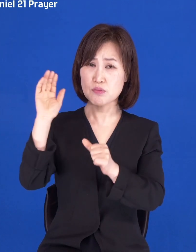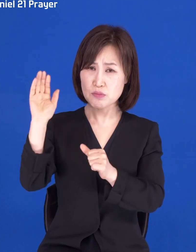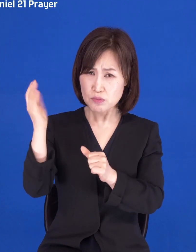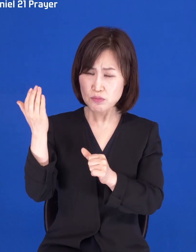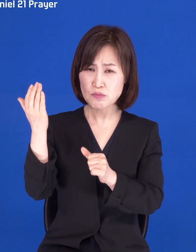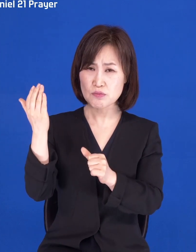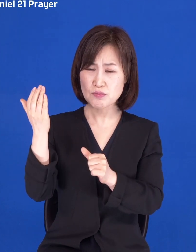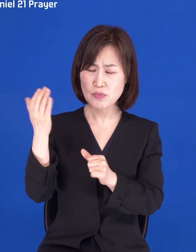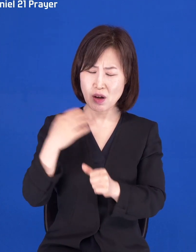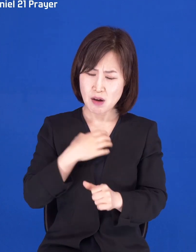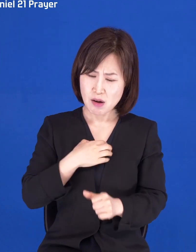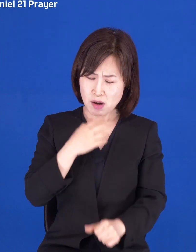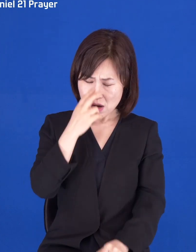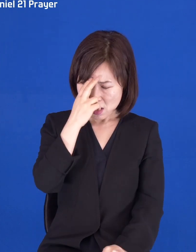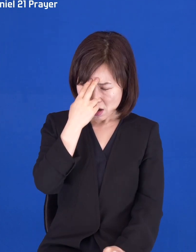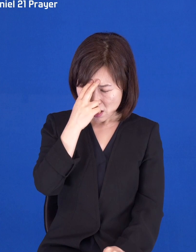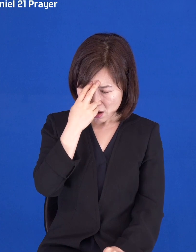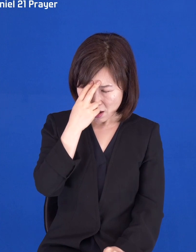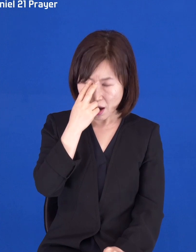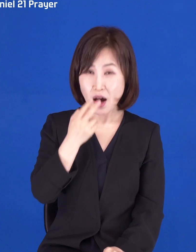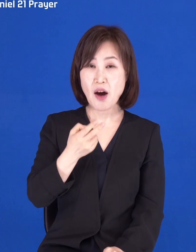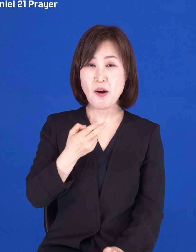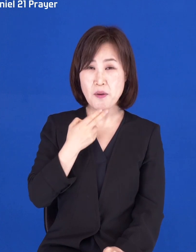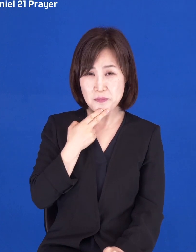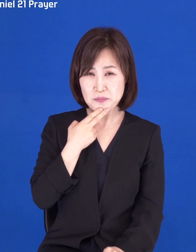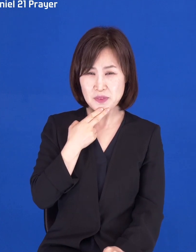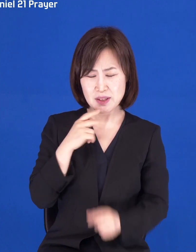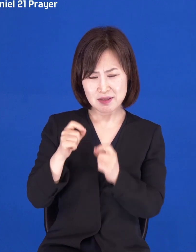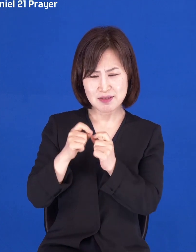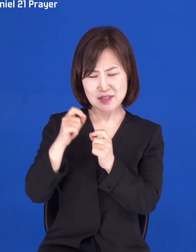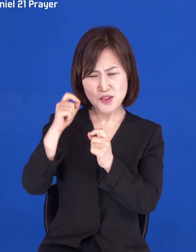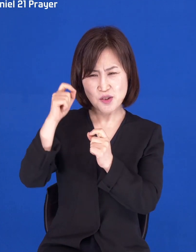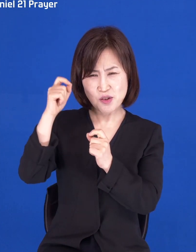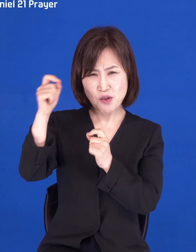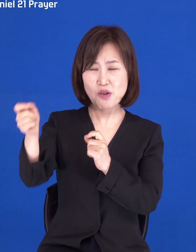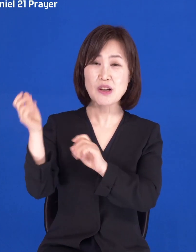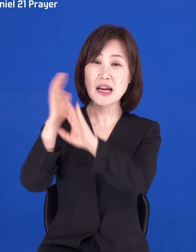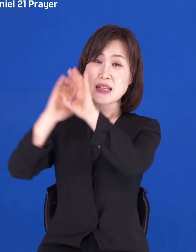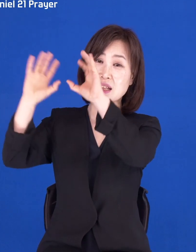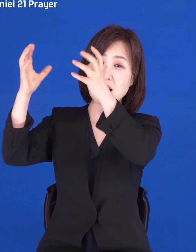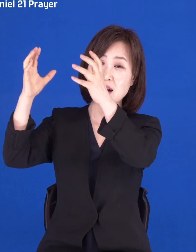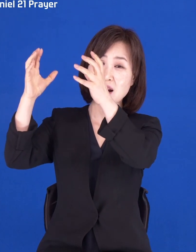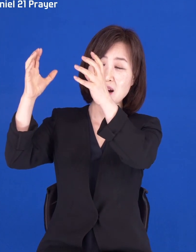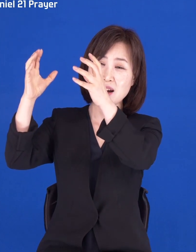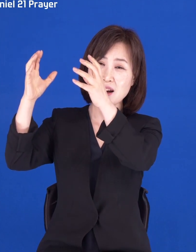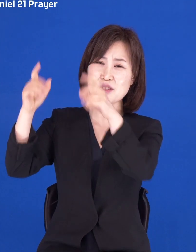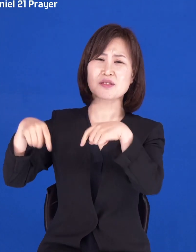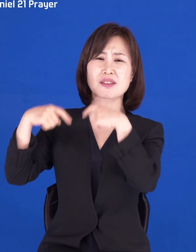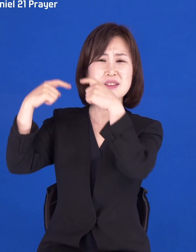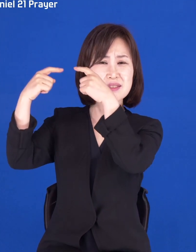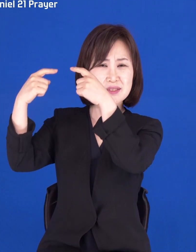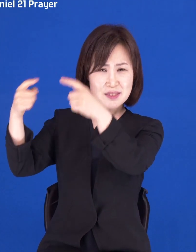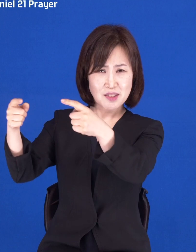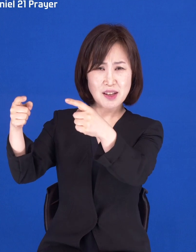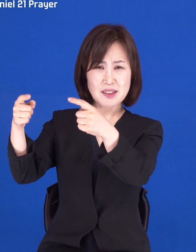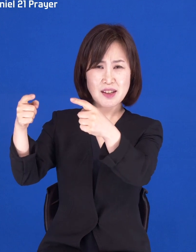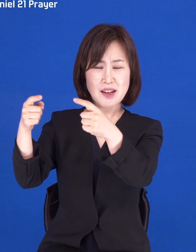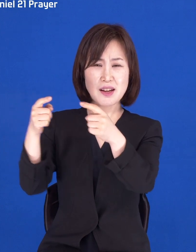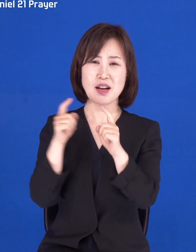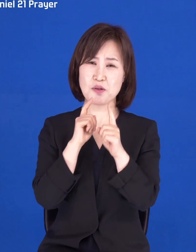이렇게 걱정, 근심, 고통이 없는 영원한 하늘나라 저기 천당으로 간다고, 옮김을 받는다고